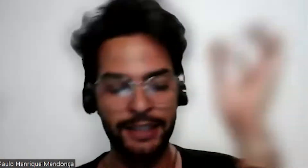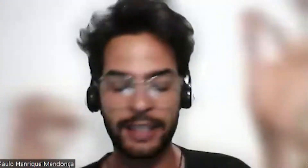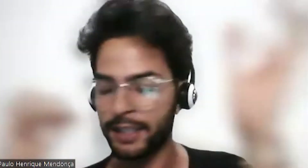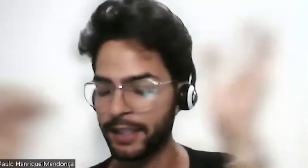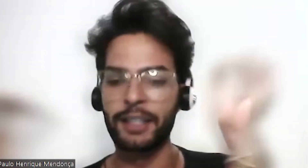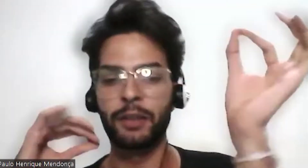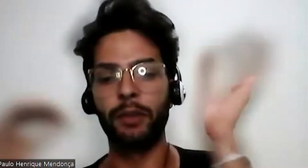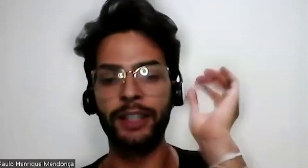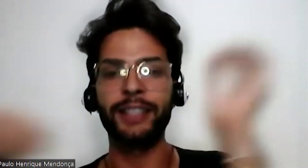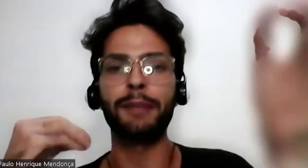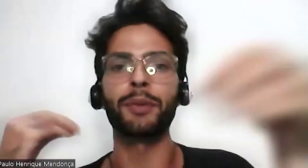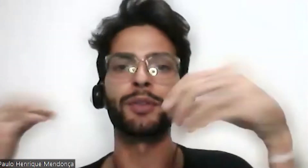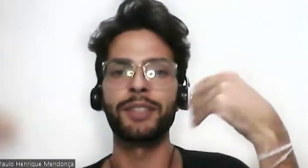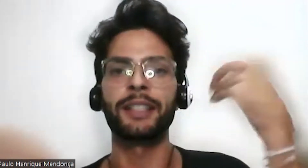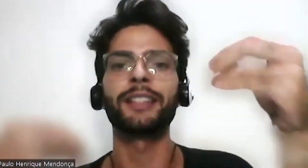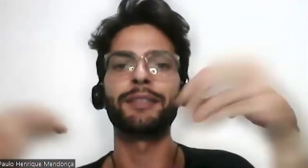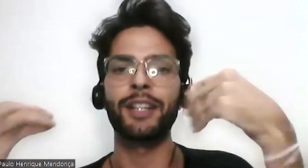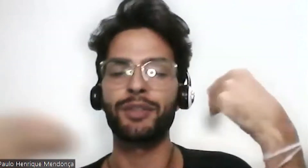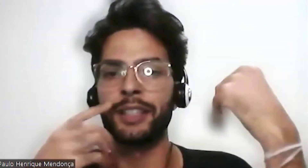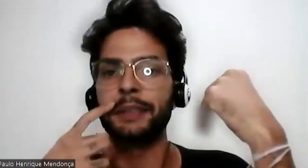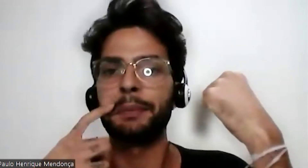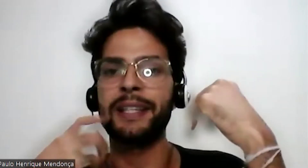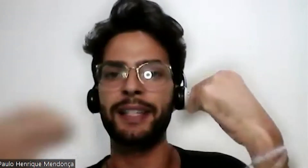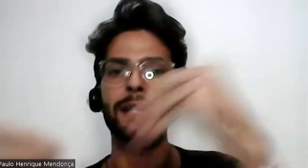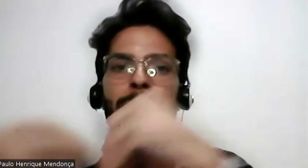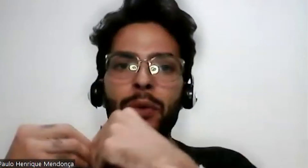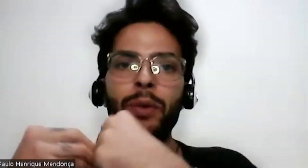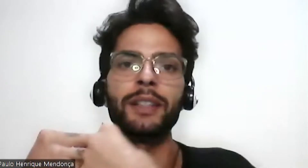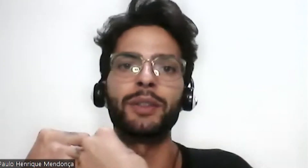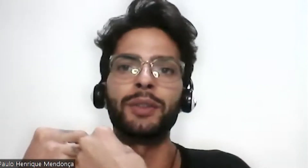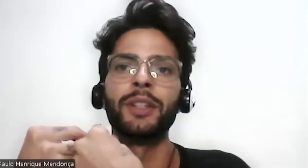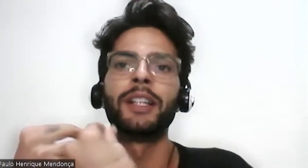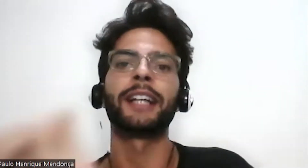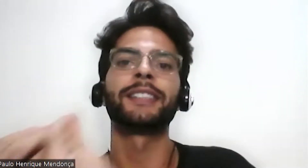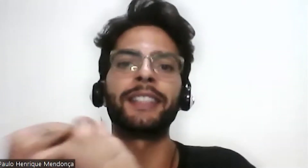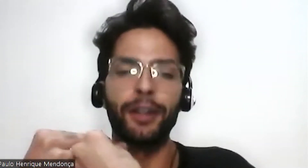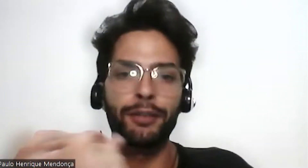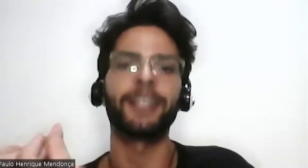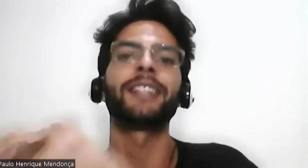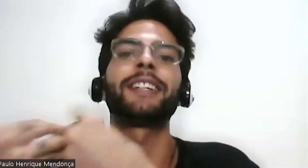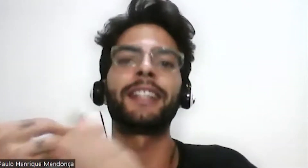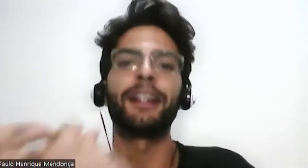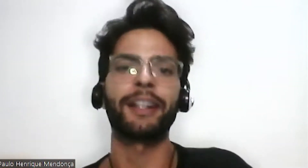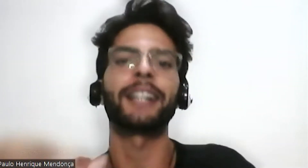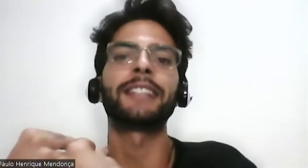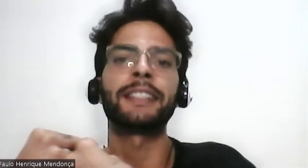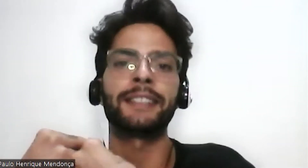né? Quando a gente vai produzindo e vai estudando, a gente percebe o quanto a gente que é ouvinte ainda faz